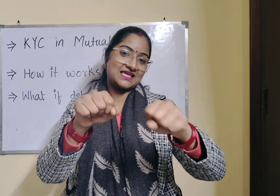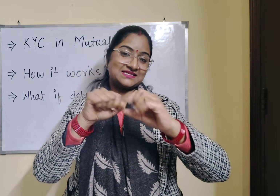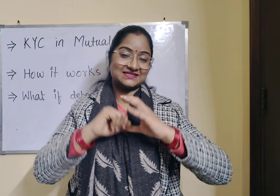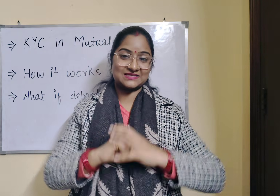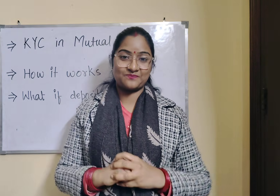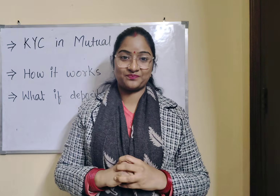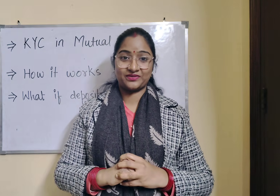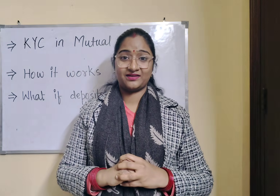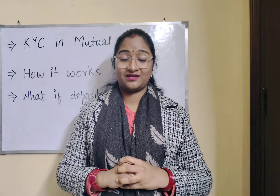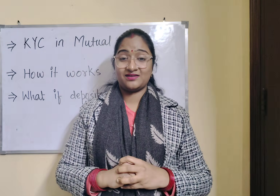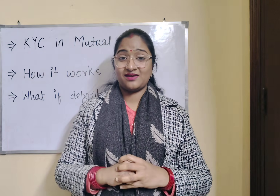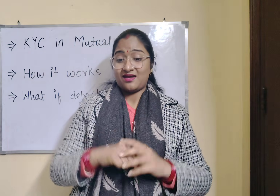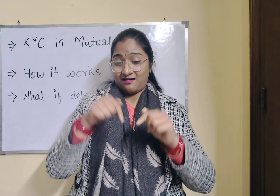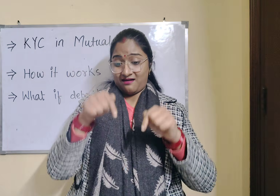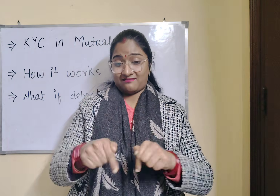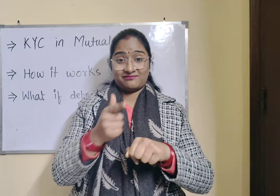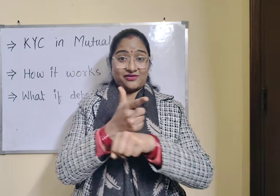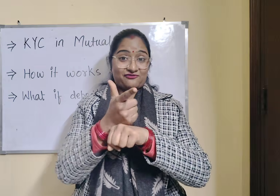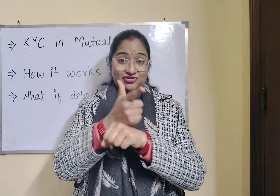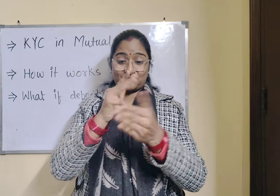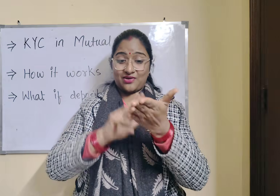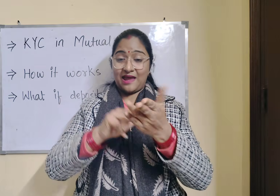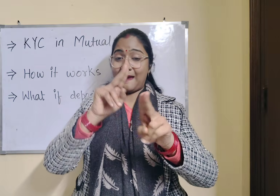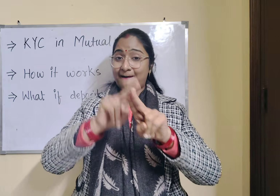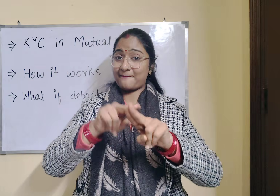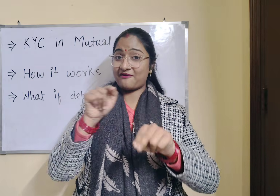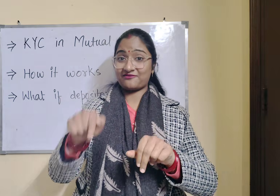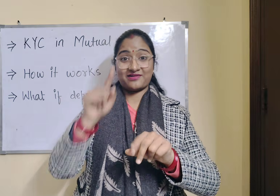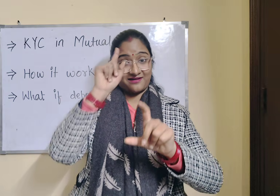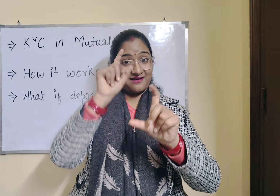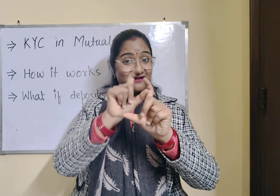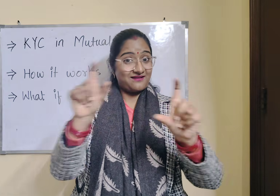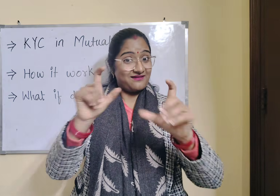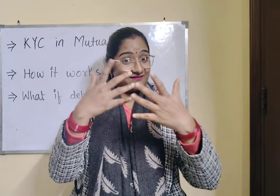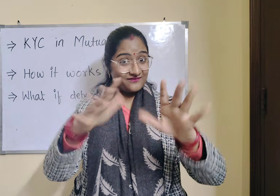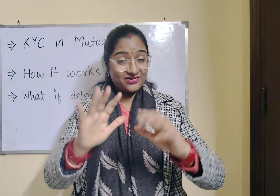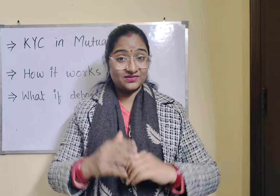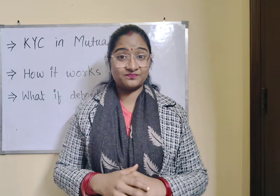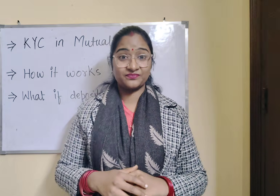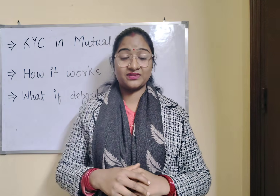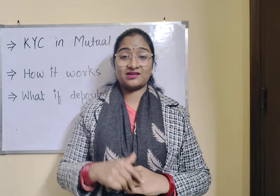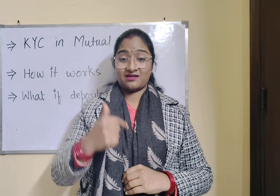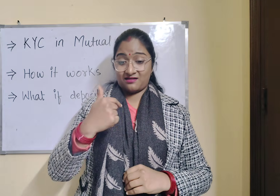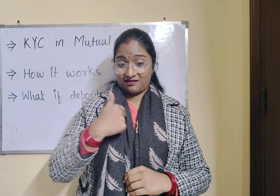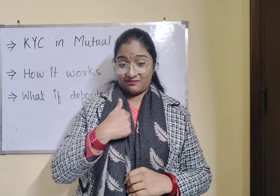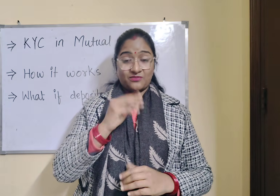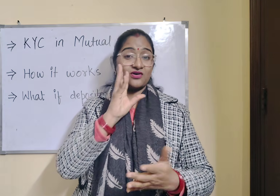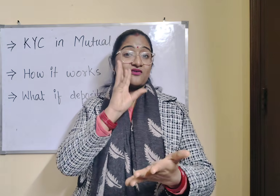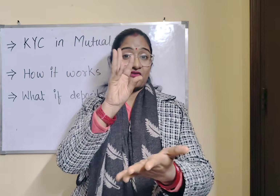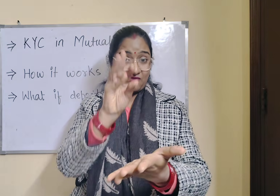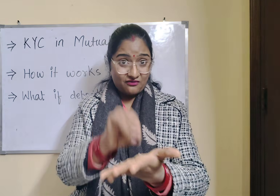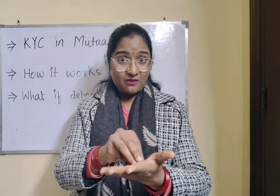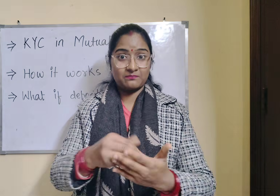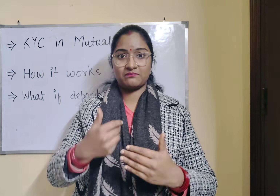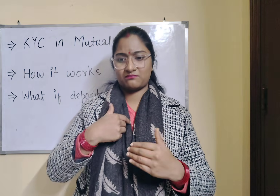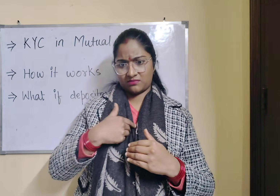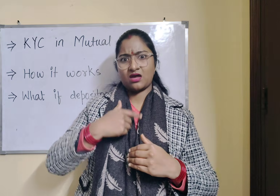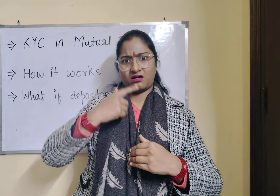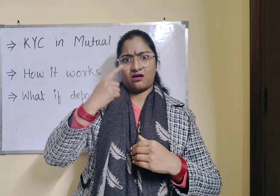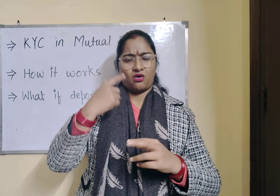कि आपका एक इन्वेस्टमेंट सोर्स है। मेरी इस वीडियो को जो मैंने म्यूचुअल फंड के बारे में बनाया,